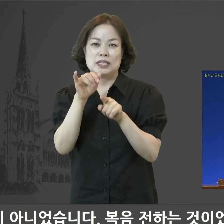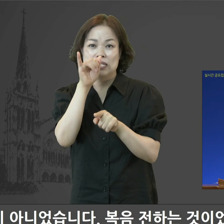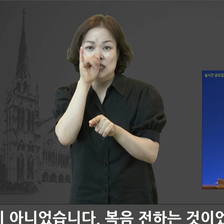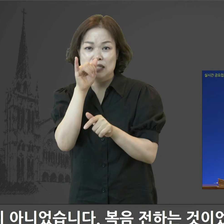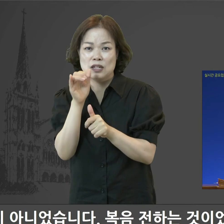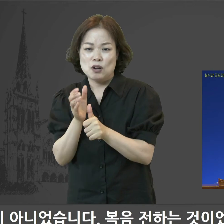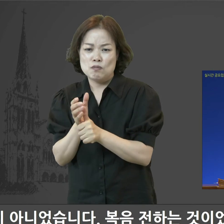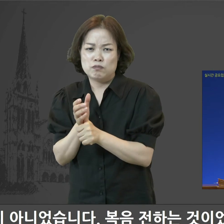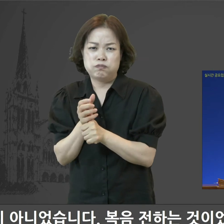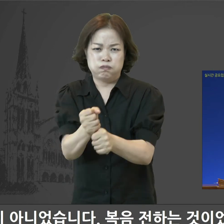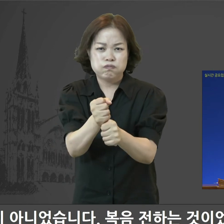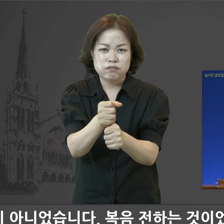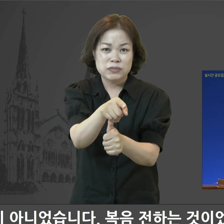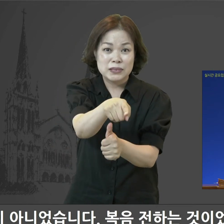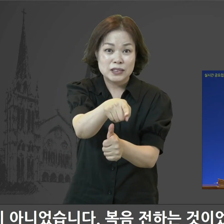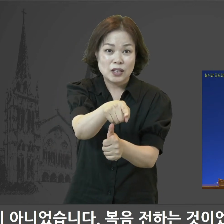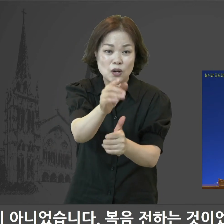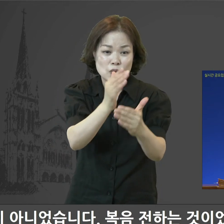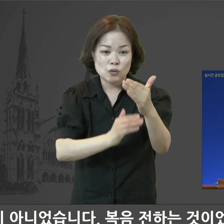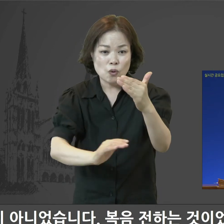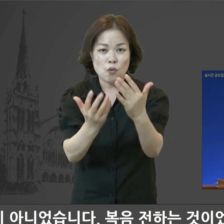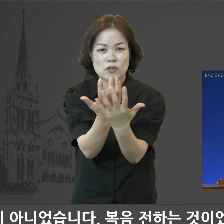붙들려서 공회 앞에 가서